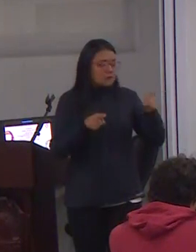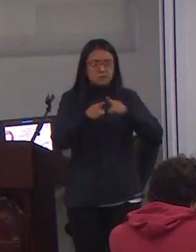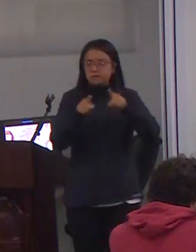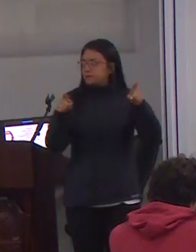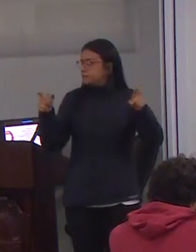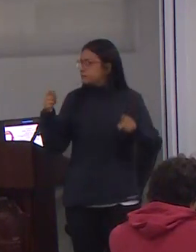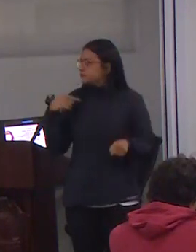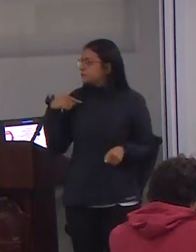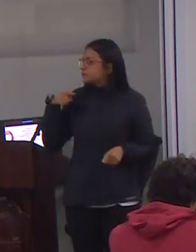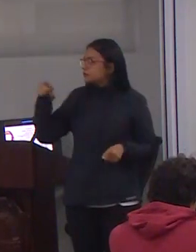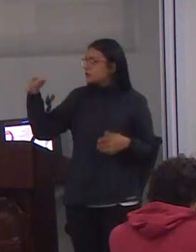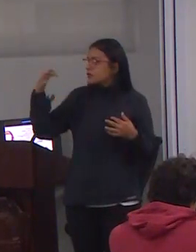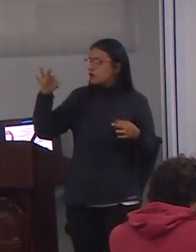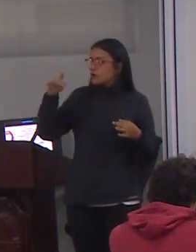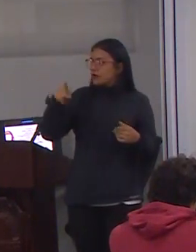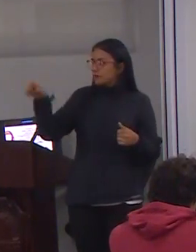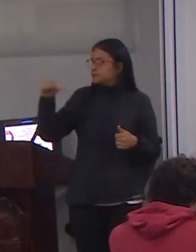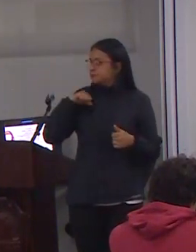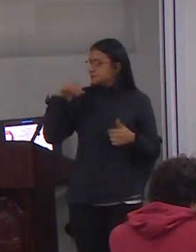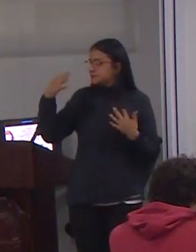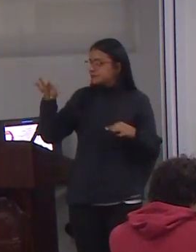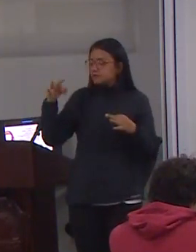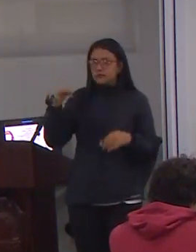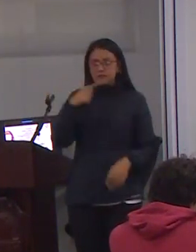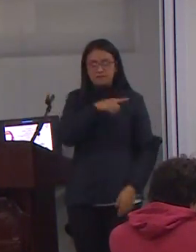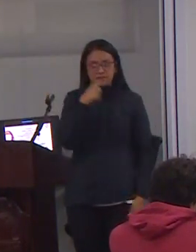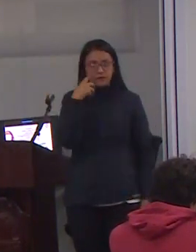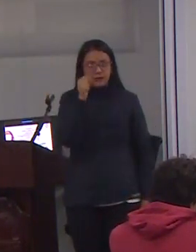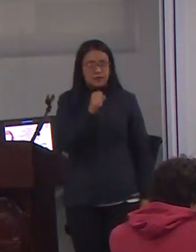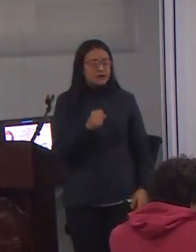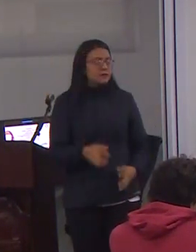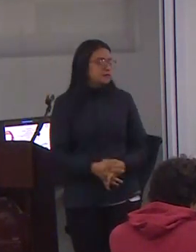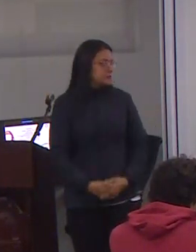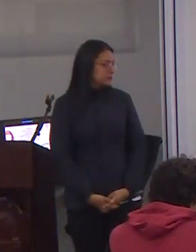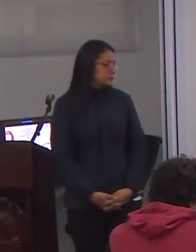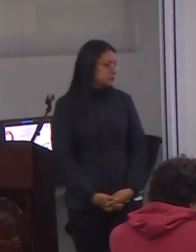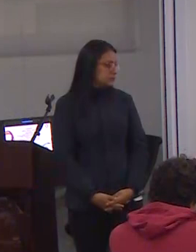están por allá al otro lado tienen esta hojita fíjense esto